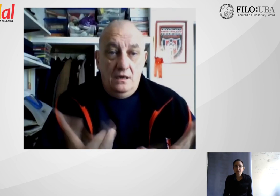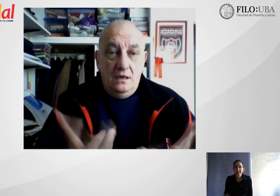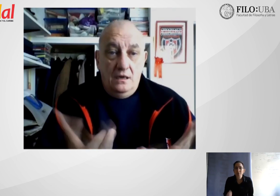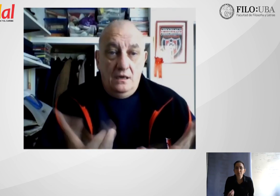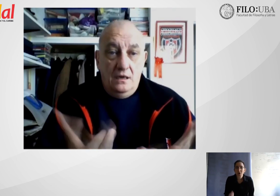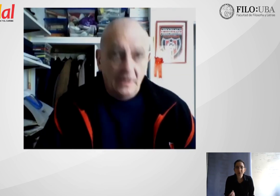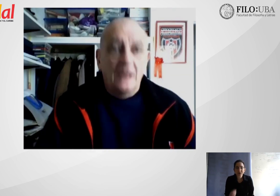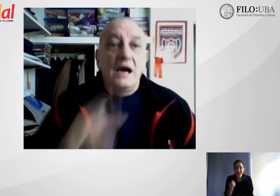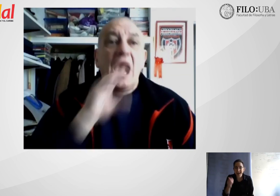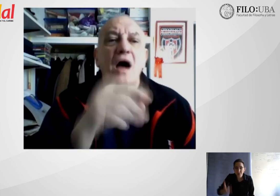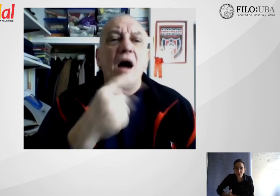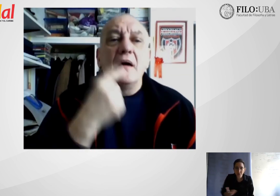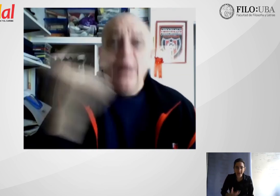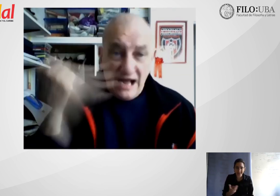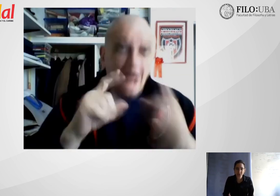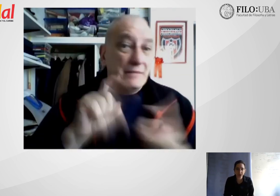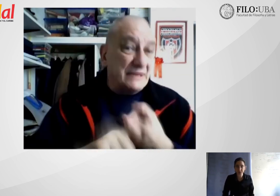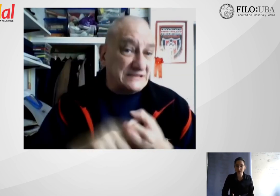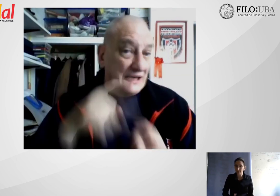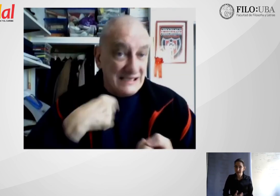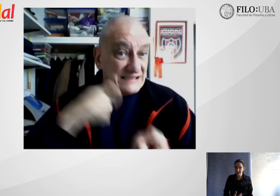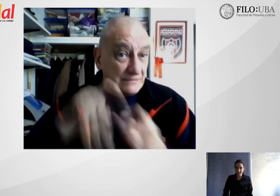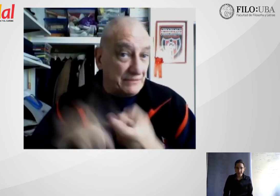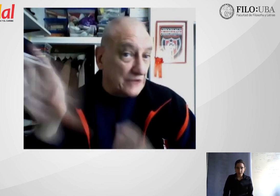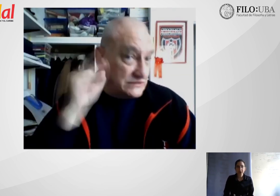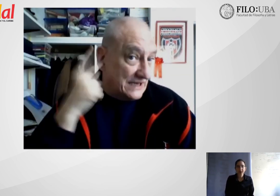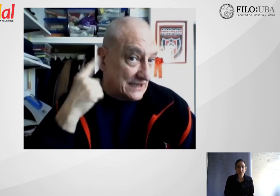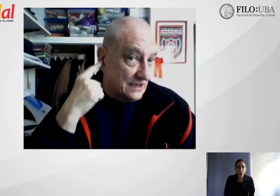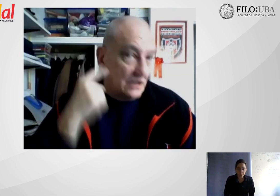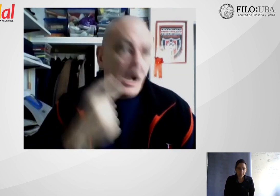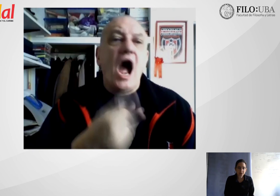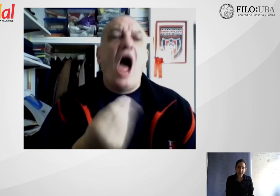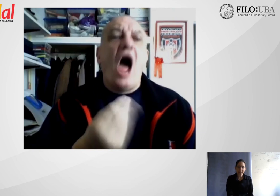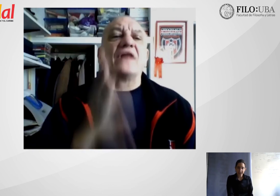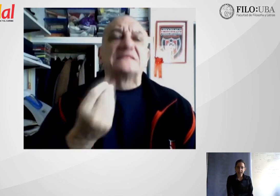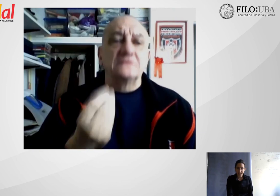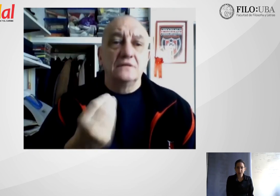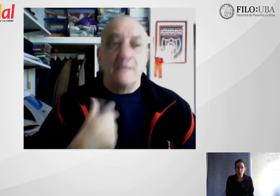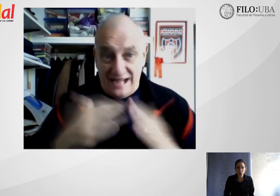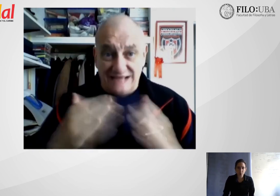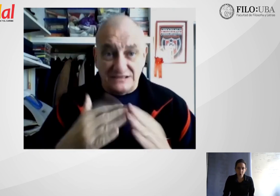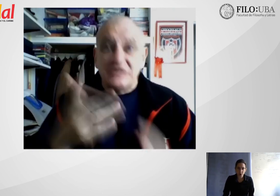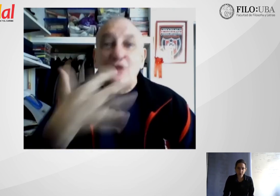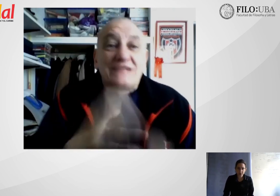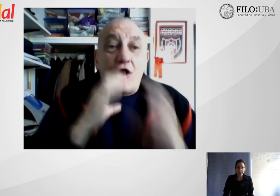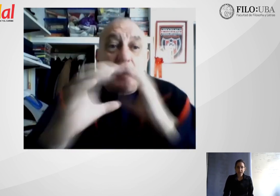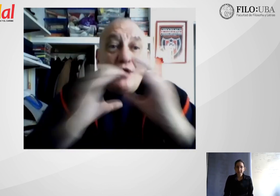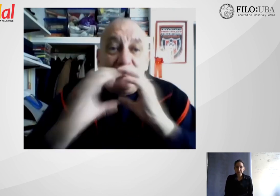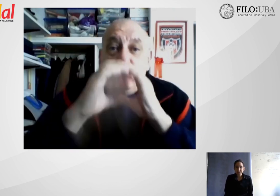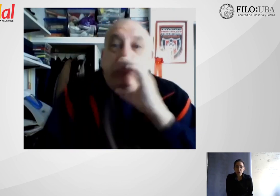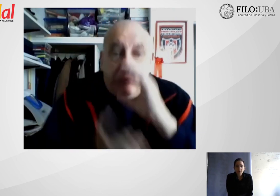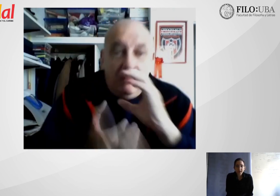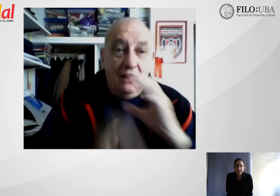puede. Nosotros necesitamos por lo menos tener algún tipo de acceso a la lectura labial. Por ejemplo, mi esposa, ella escucha un poco,